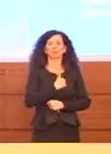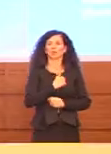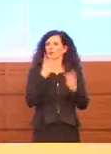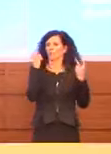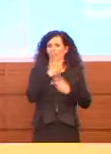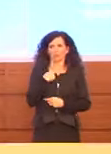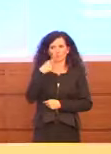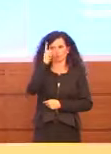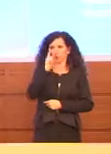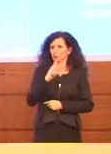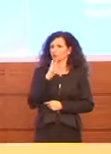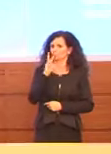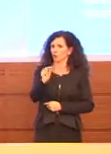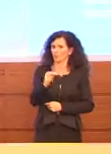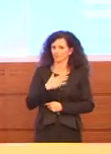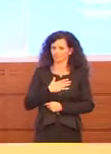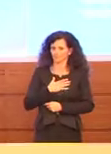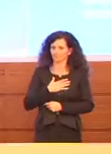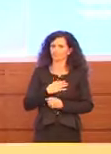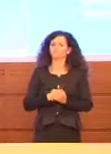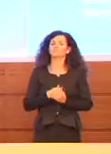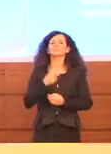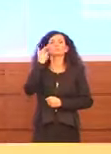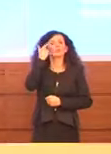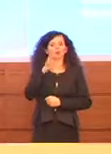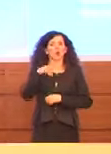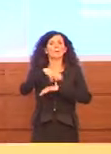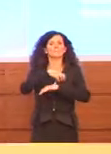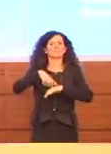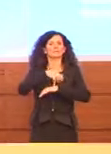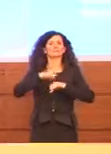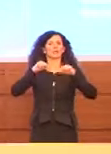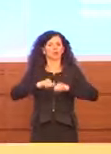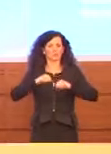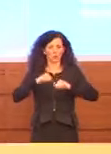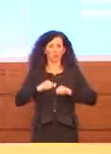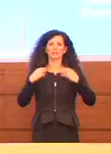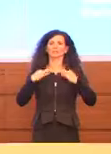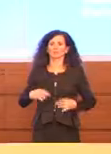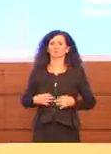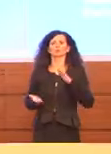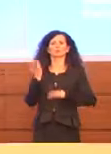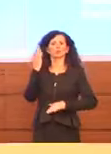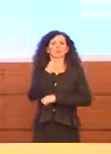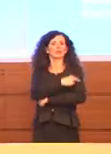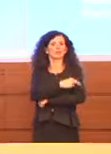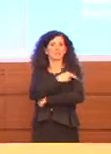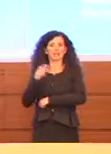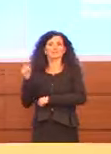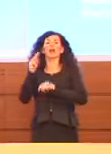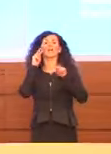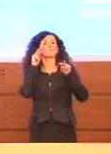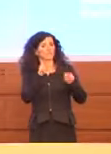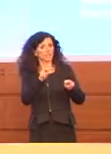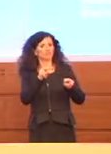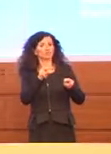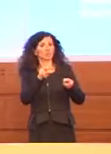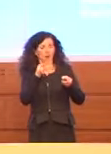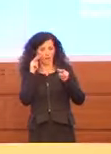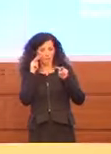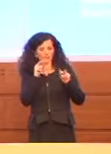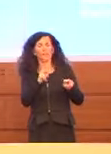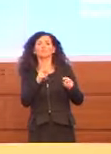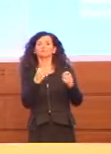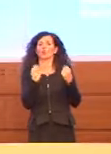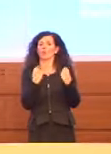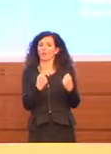nozione però so che c'è un ministero della salute istituto superiore di sanità che vigilano fortemente su queste